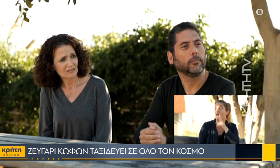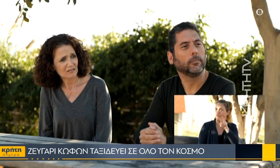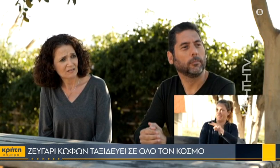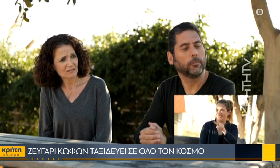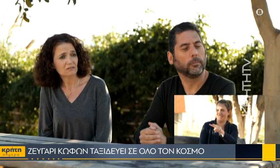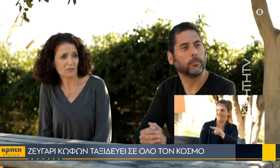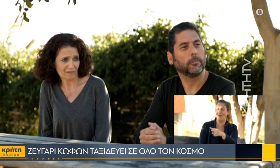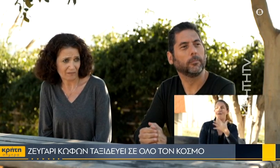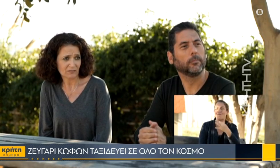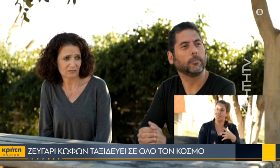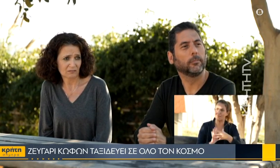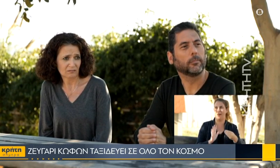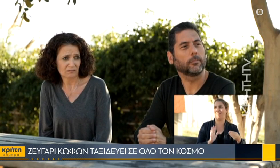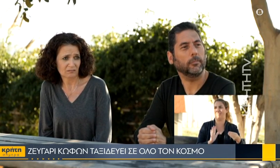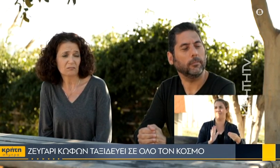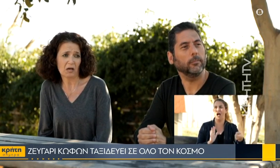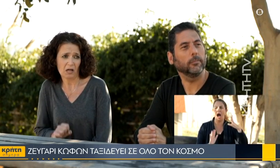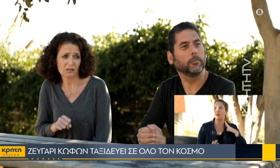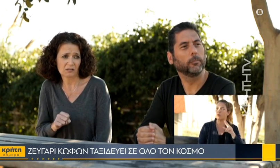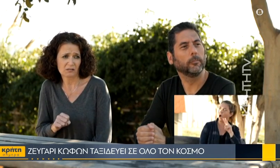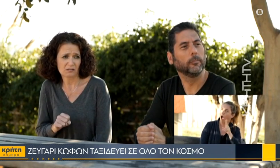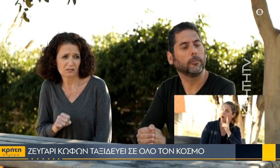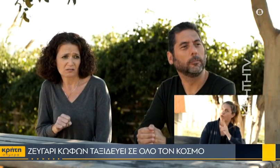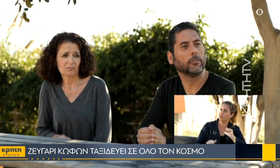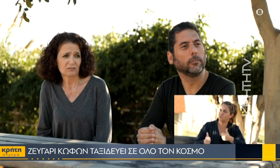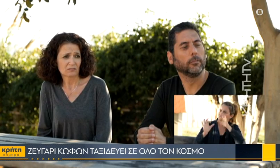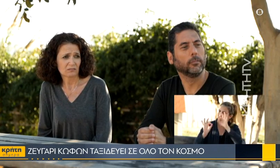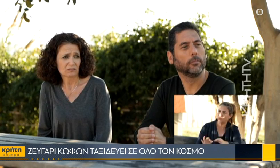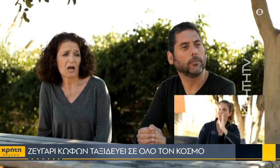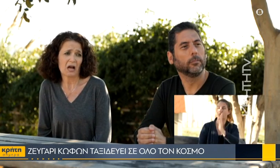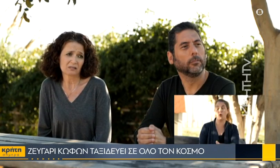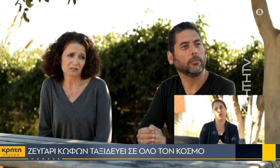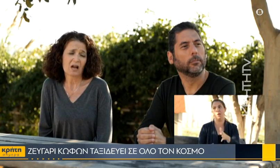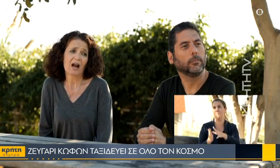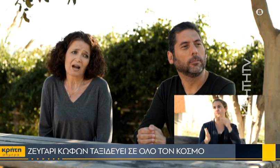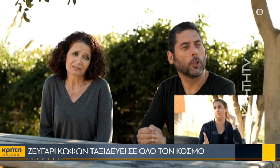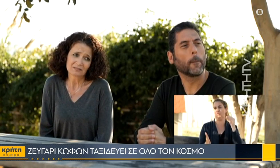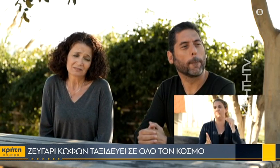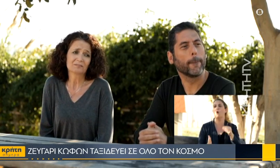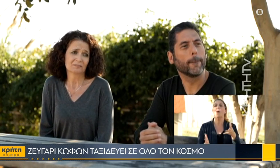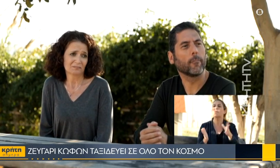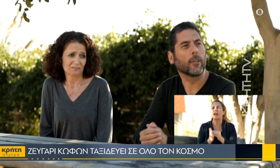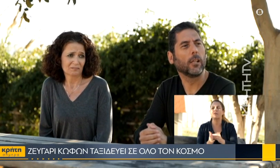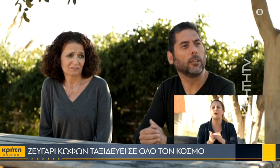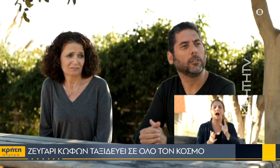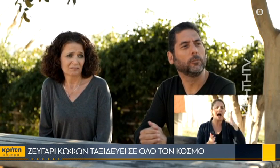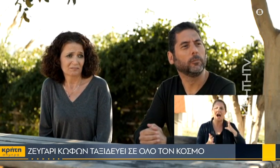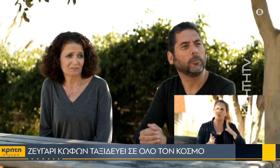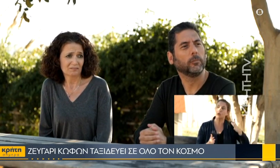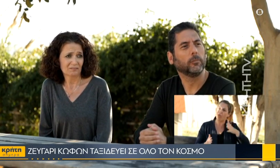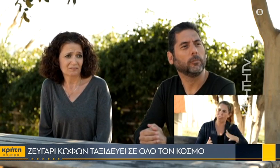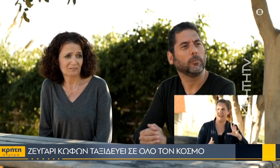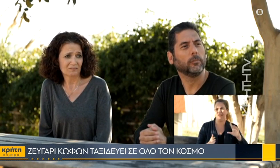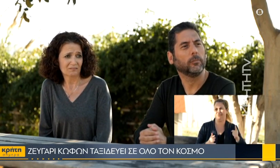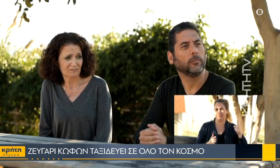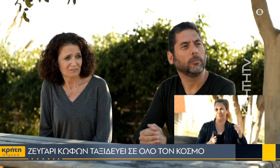ένα παράδειγμα και να εμπνέετε άλλους ανθρώπους. Τι θα λέγατε λοιπόν σε κάποιον ο οποίος διστάζει να κάνει αυτό το